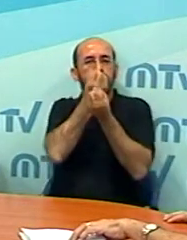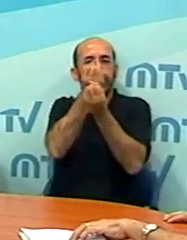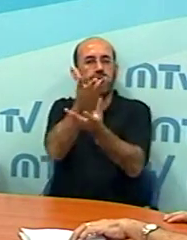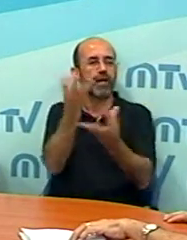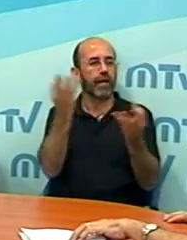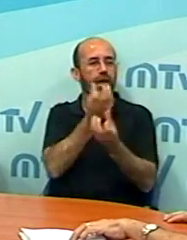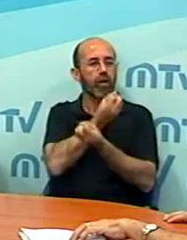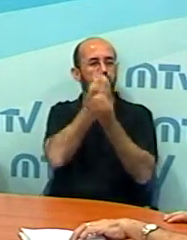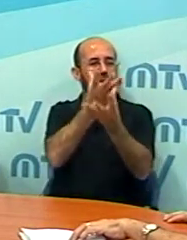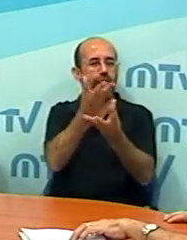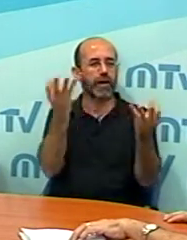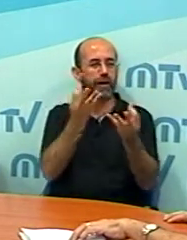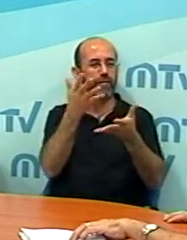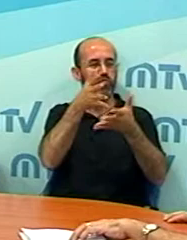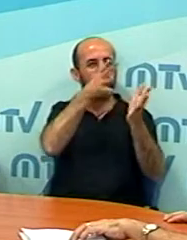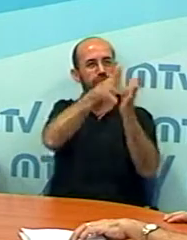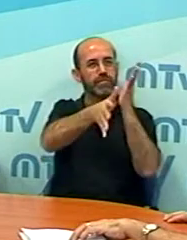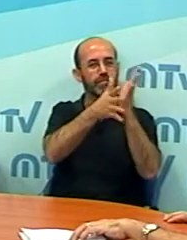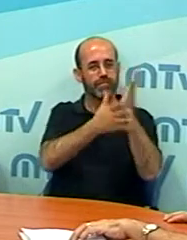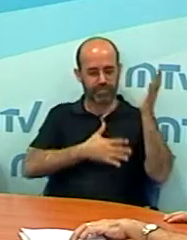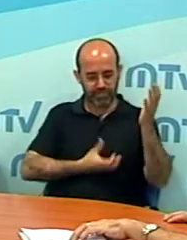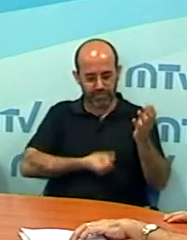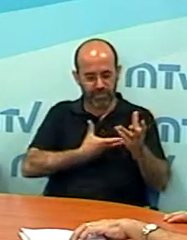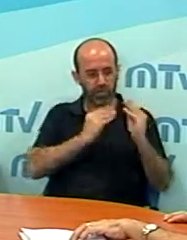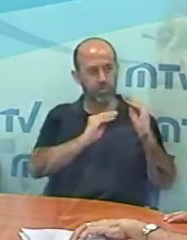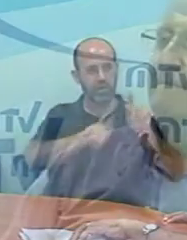tan bonita, tan extraordinaria que tienes.